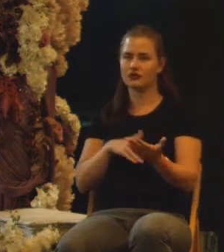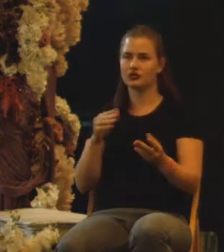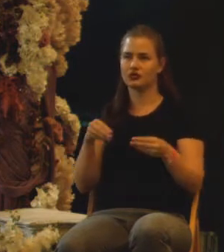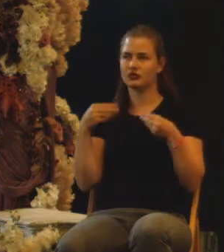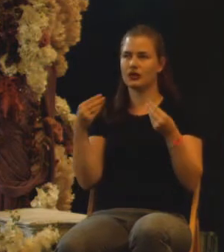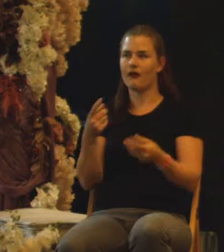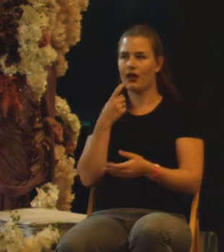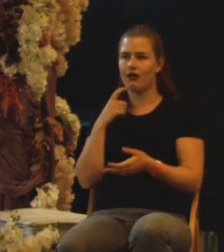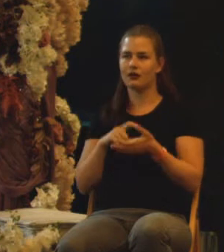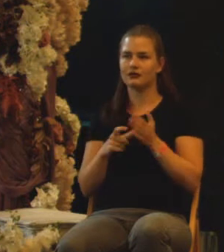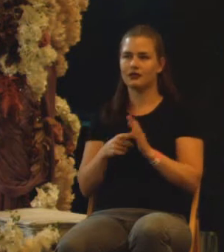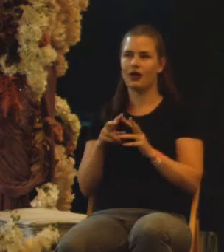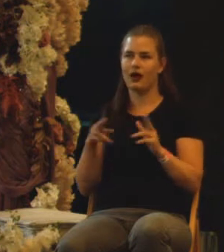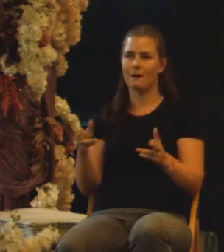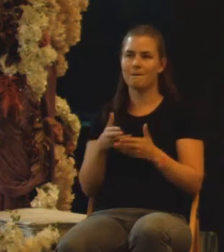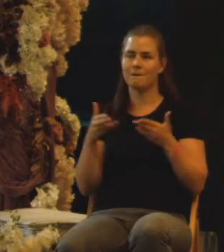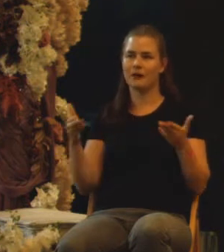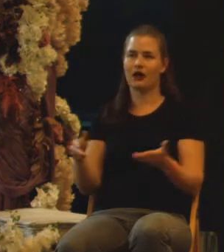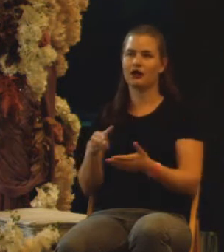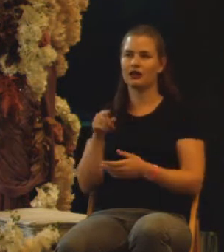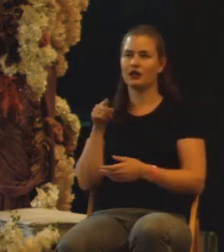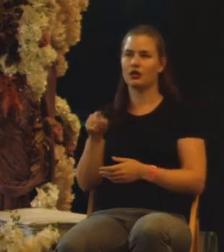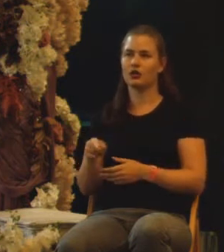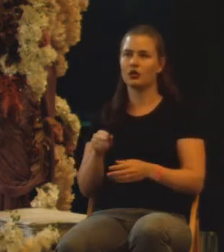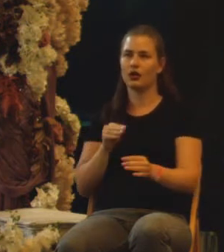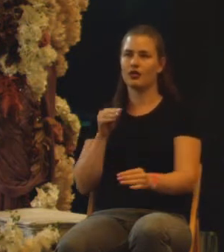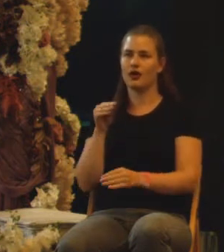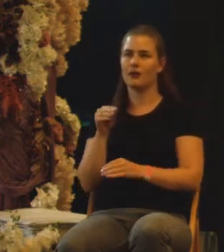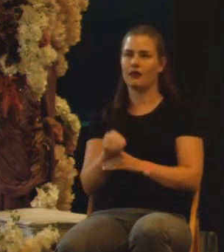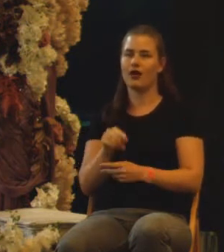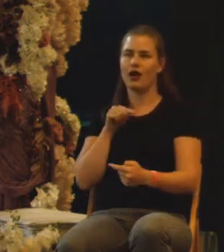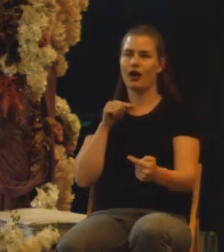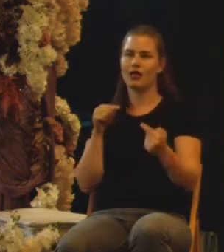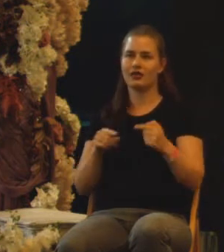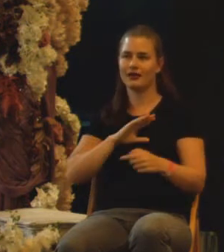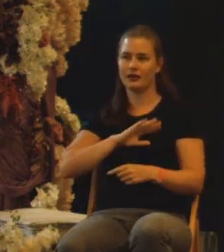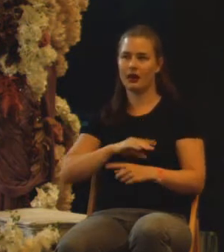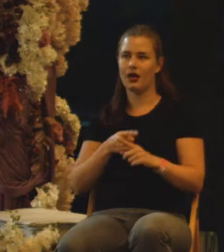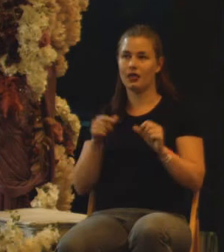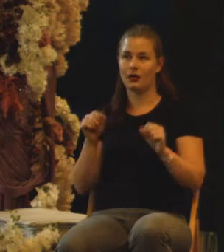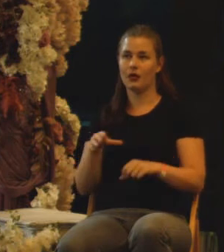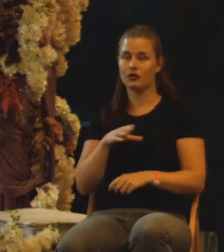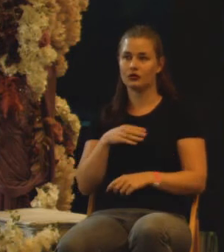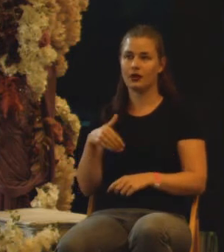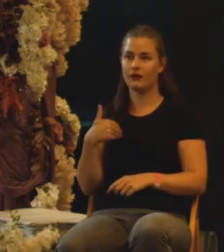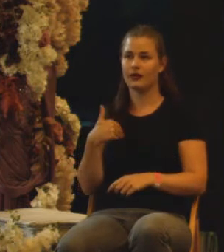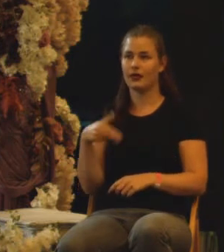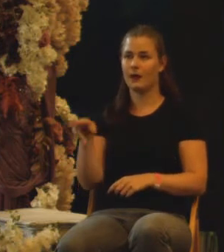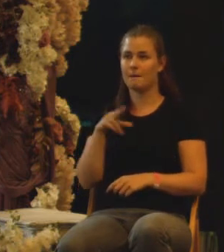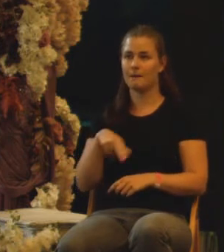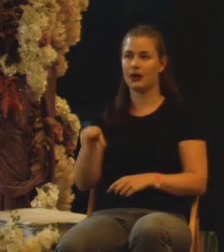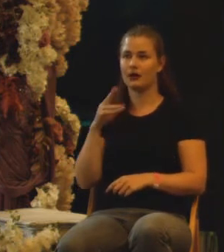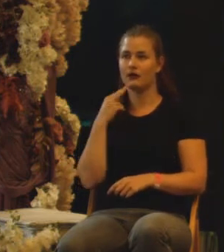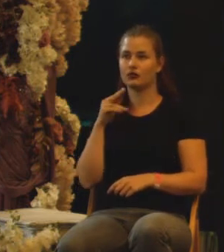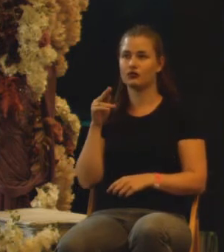давать яйцеклетки, как и мы, ее подкалывают антидепрессантами. Это может быть витамин D в лучшем случае, в худшем